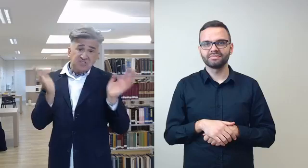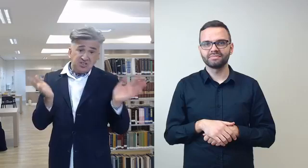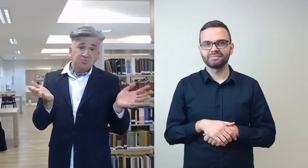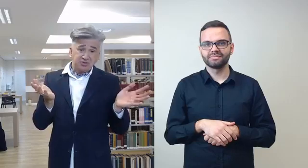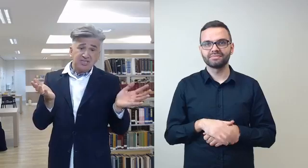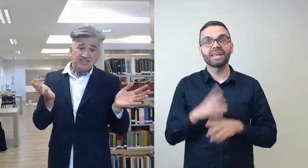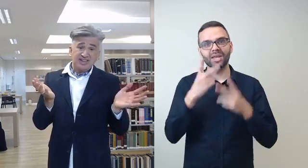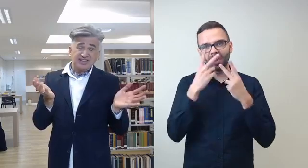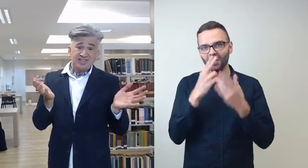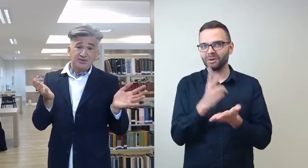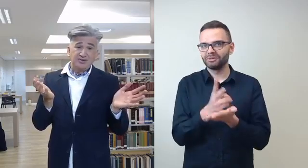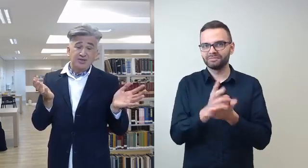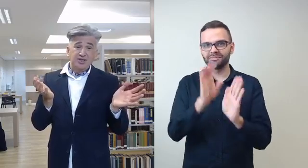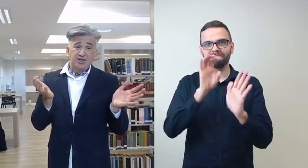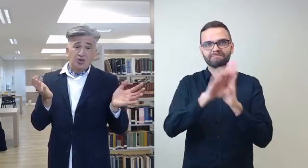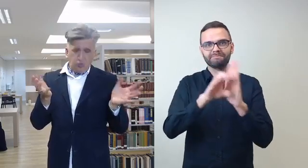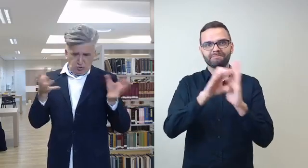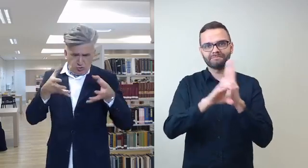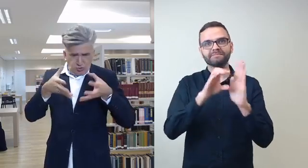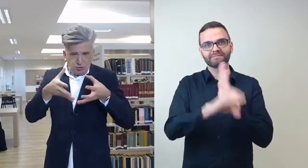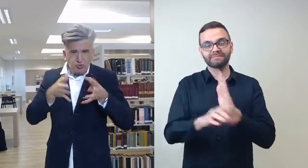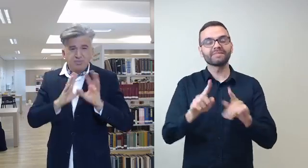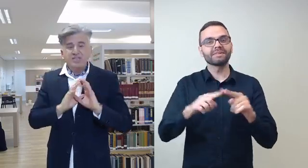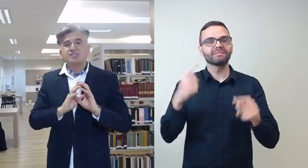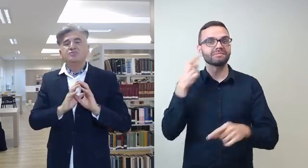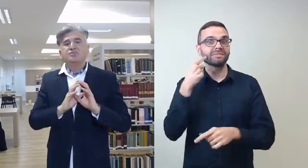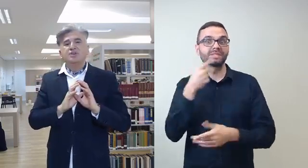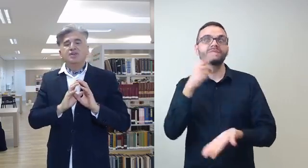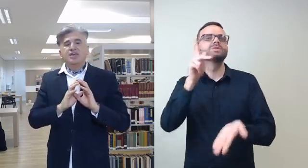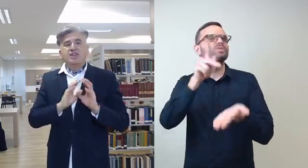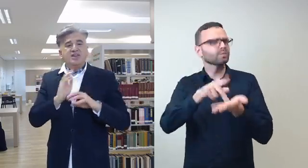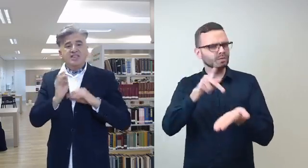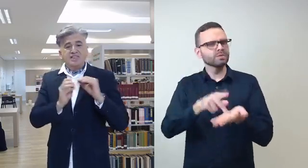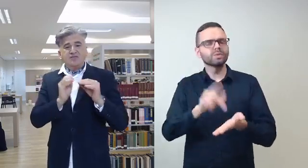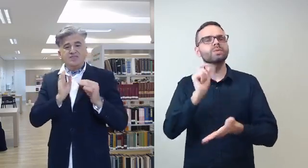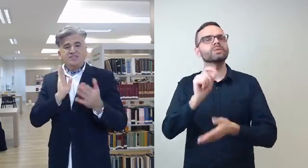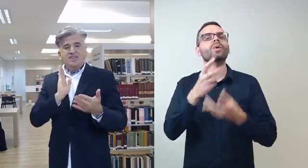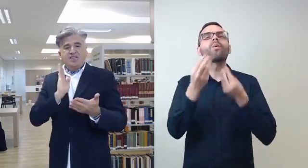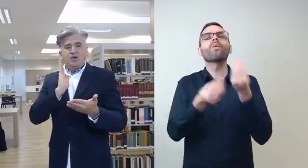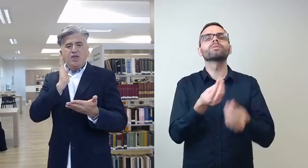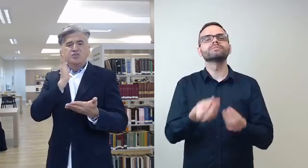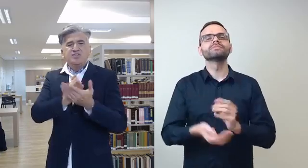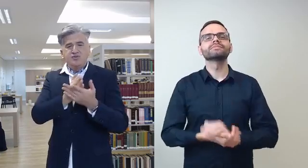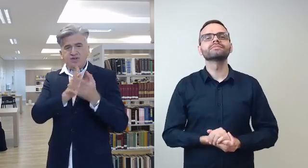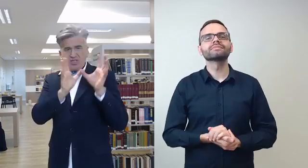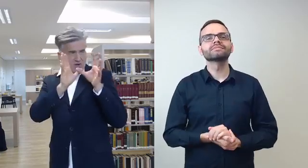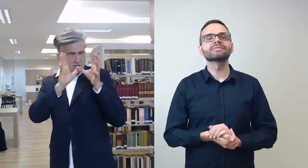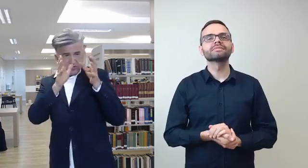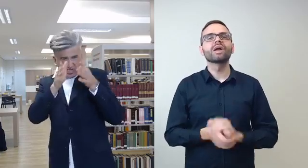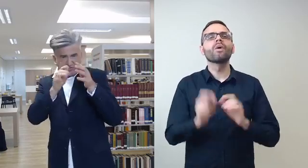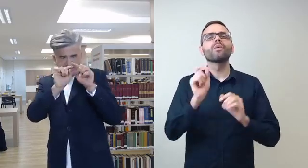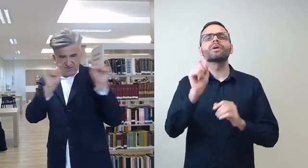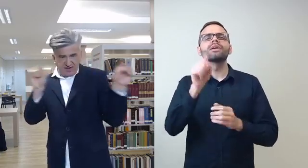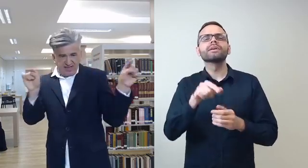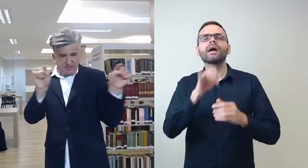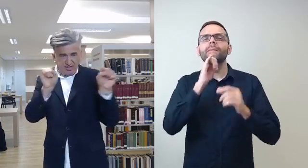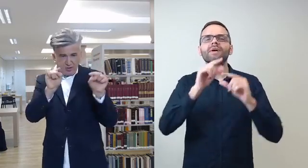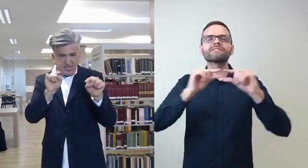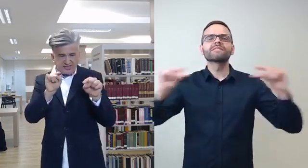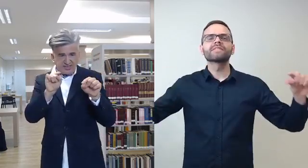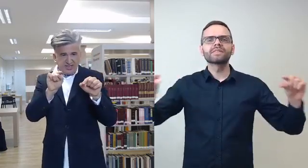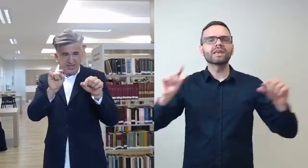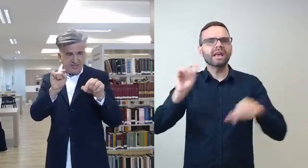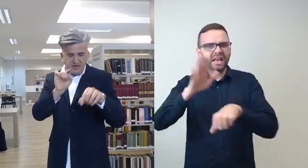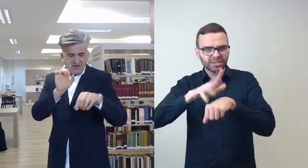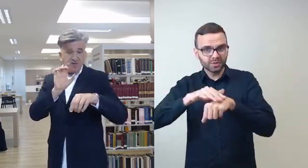Continua sendo português sinalizado. O surdo mesmo, ele faria talvez... Qual é o centro aqui? Qual é o centro dessa frase? Não é